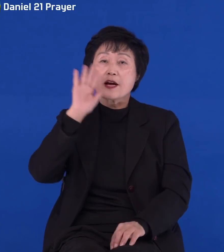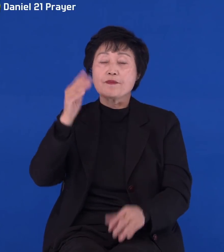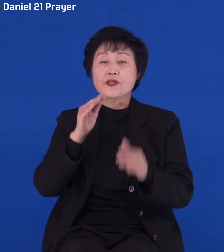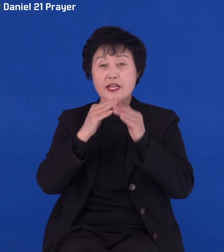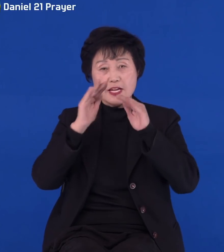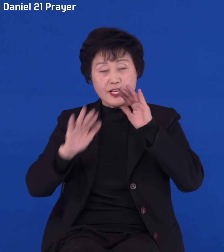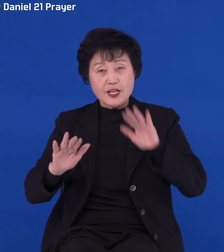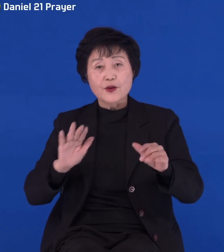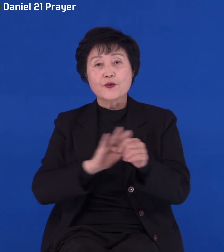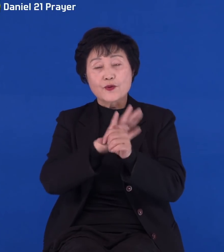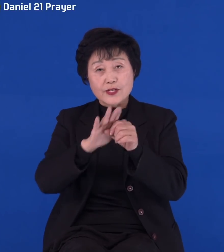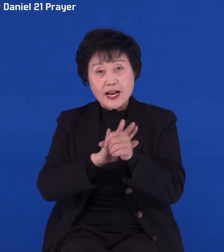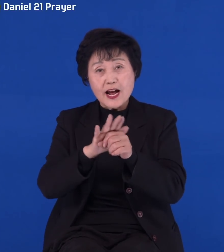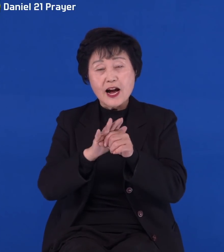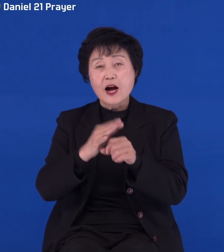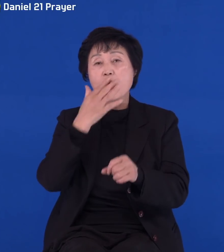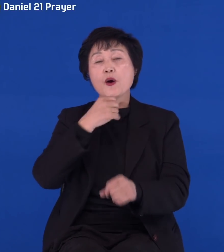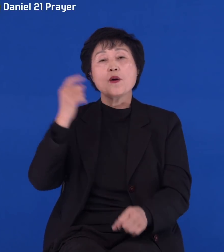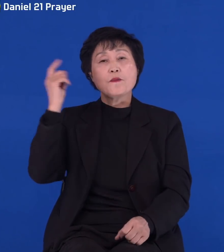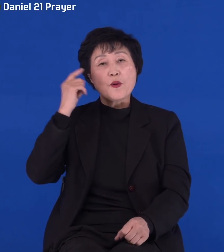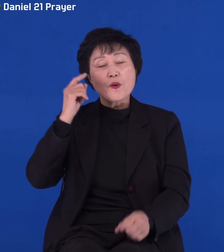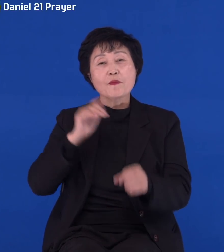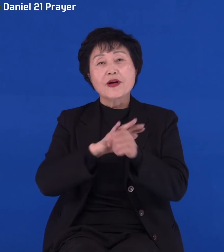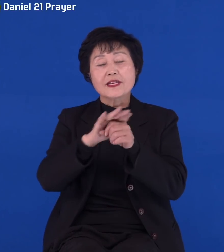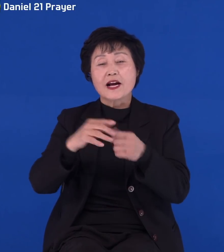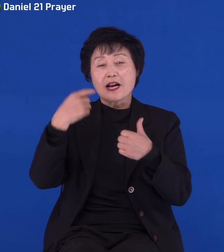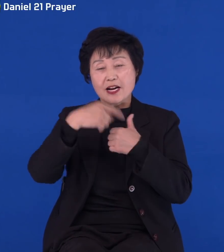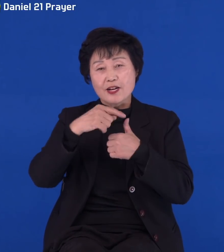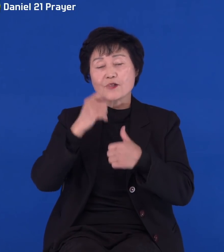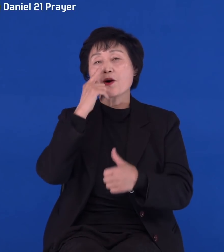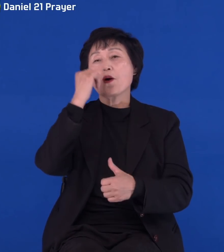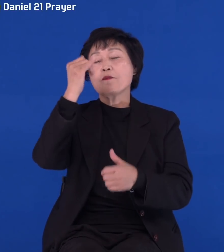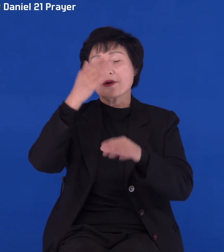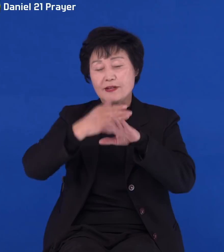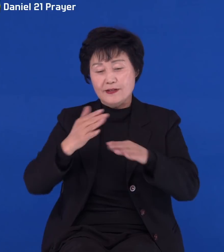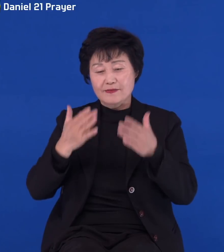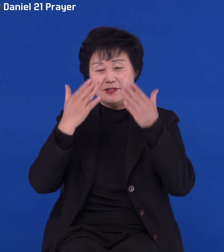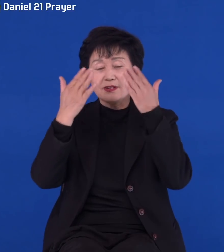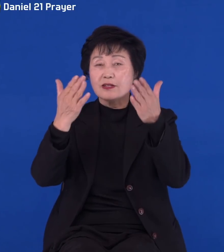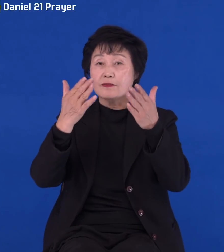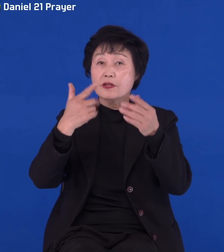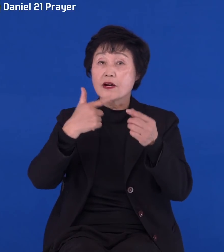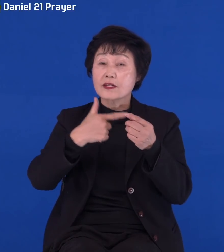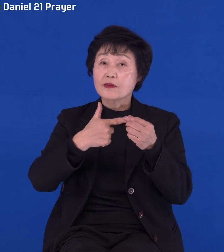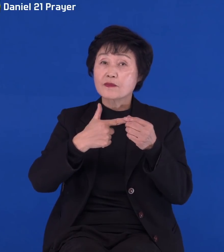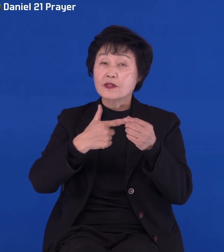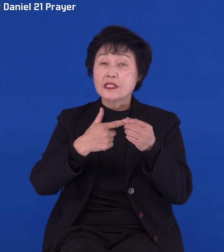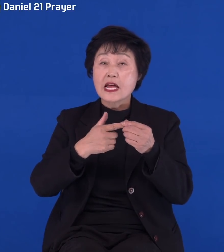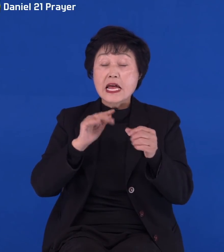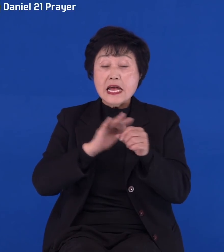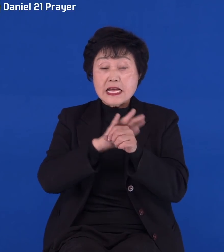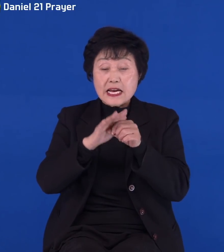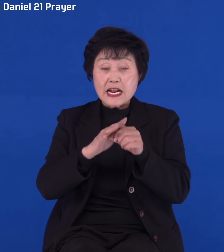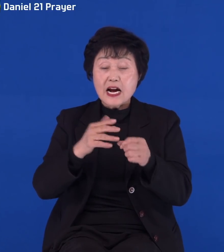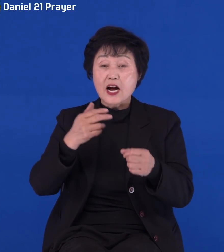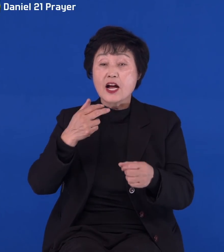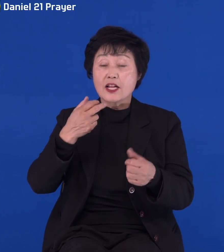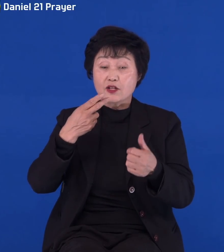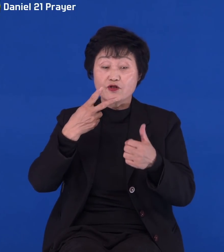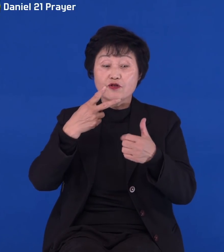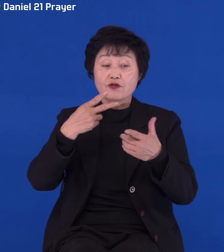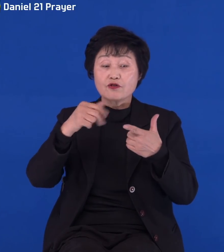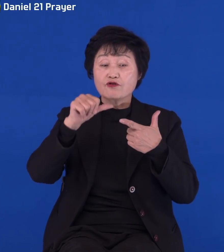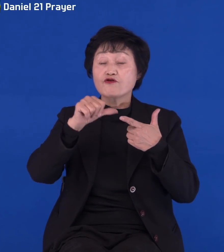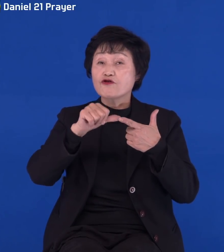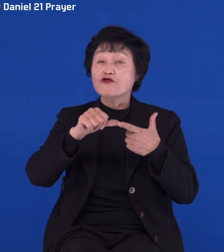복음 증거의 삶을 가르쳐주신 하나님께 감사를 드립니다. 여섯째, 눈에 넣어도 아프지 않는 사랑하는 둘째 아들을 그의 대학교 입학식